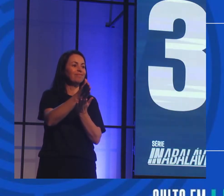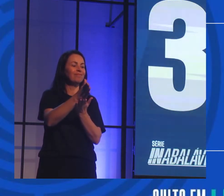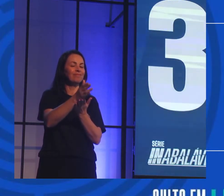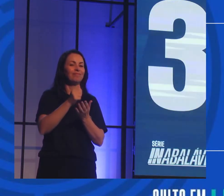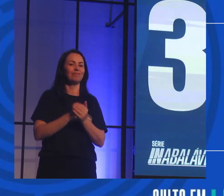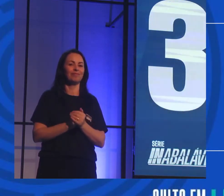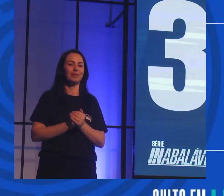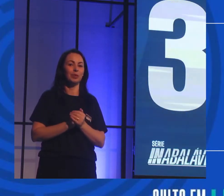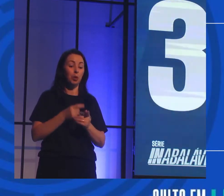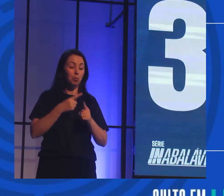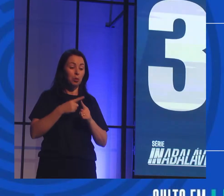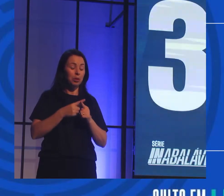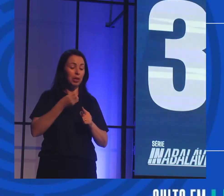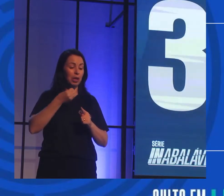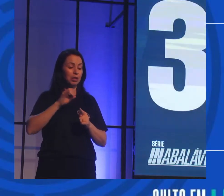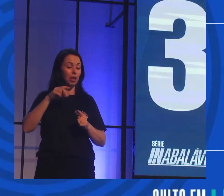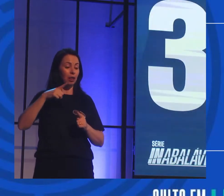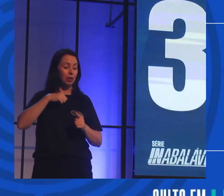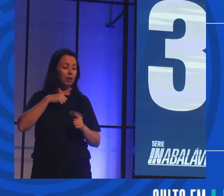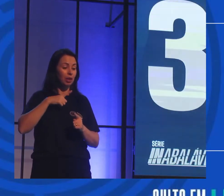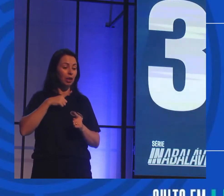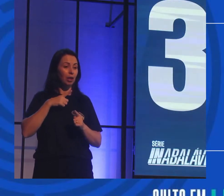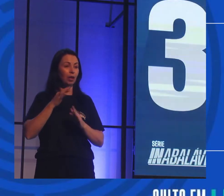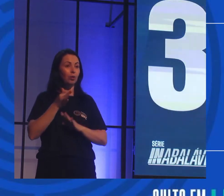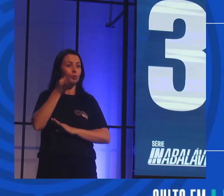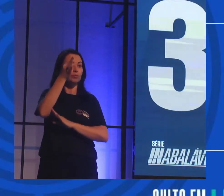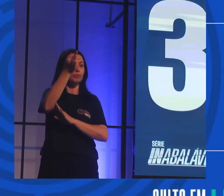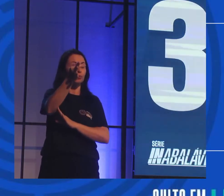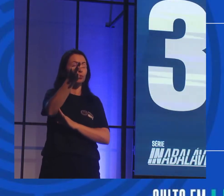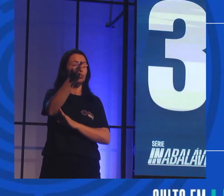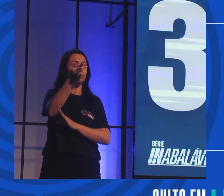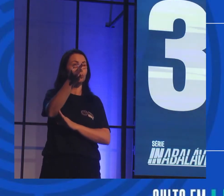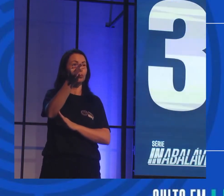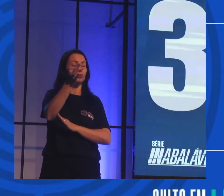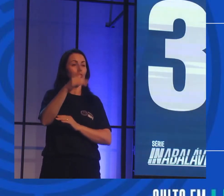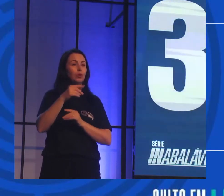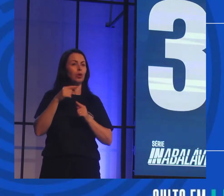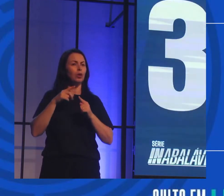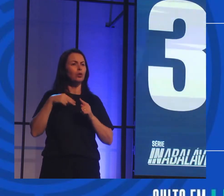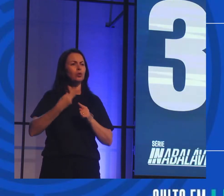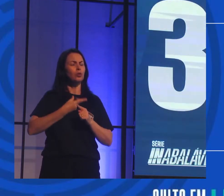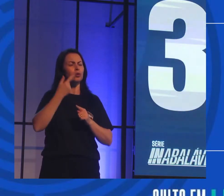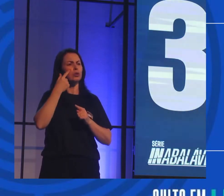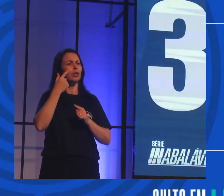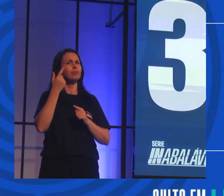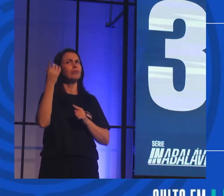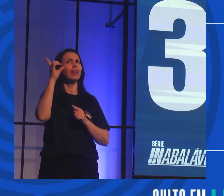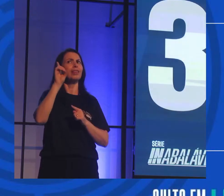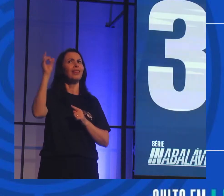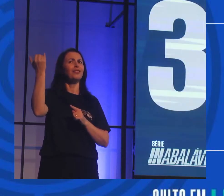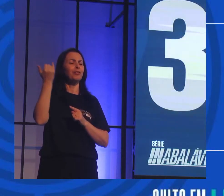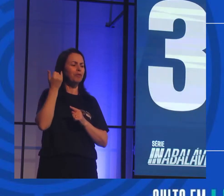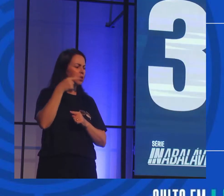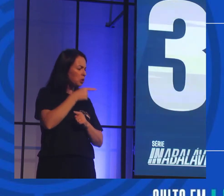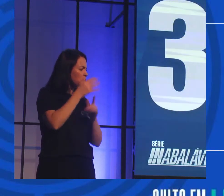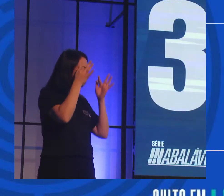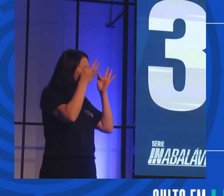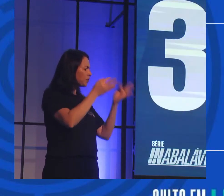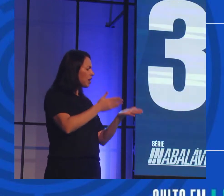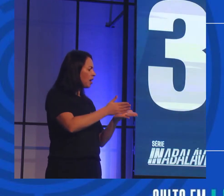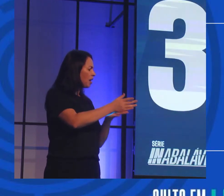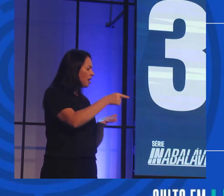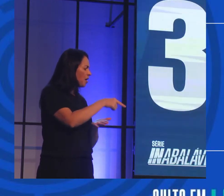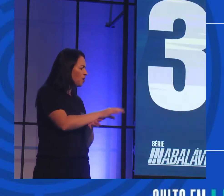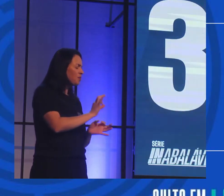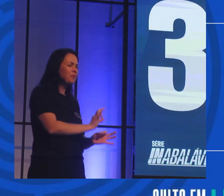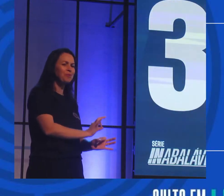Quando estivermos naquele dia, na eternidade, é isso que queremos ouvir de Deus. Você foi fiel. Não